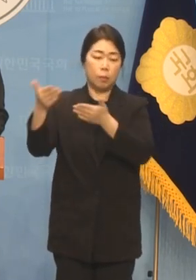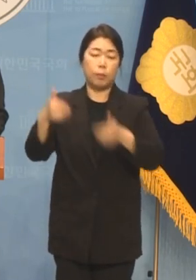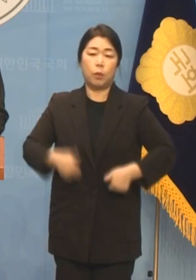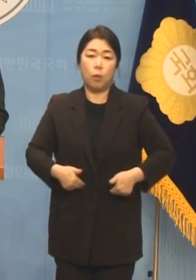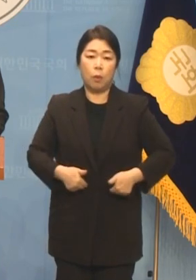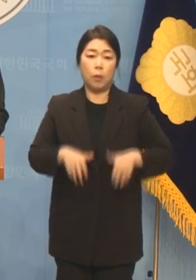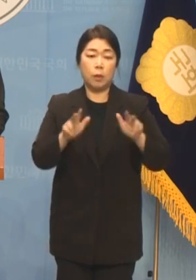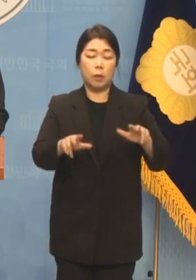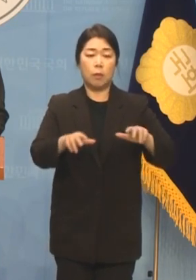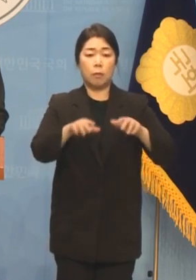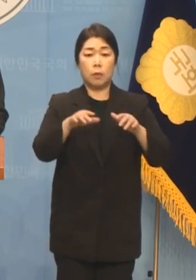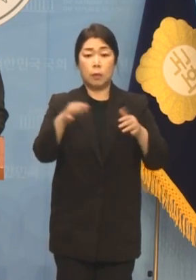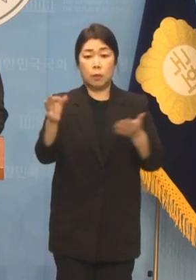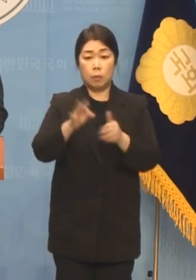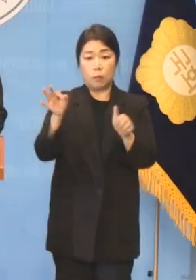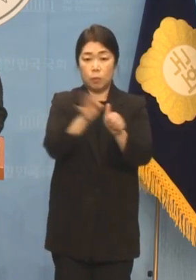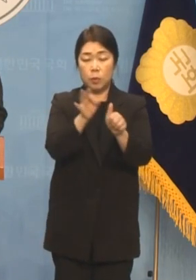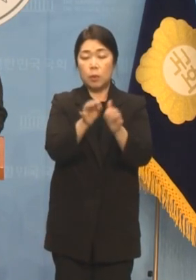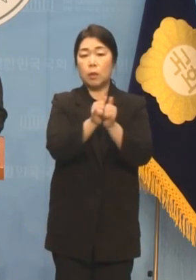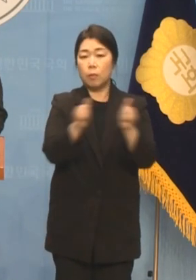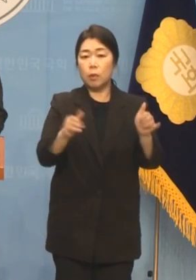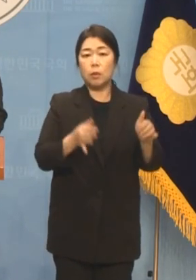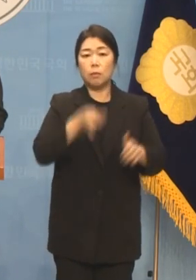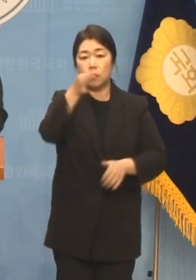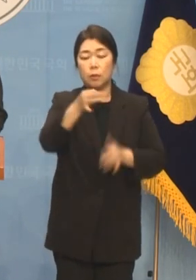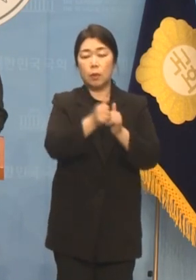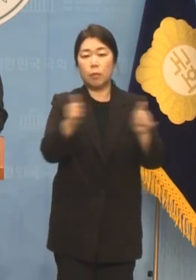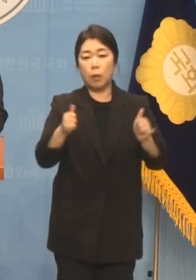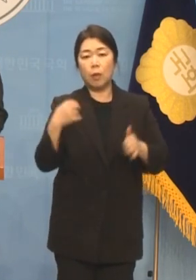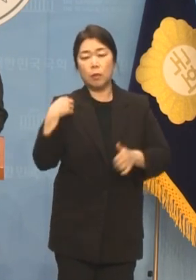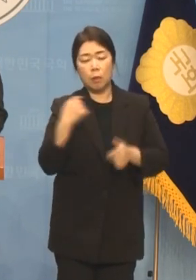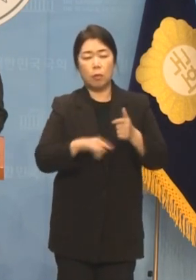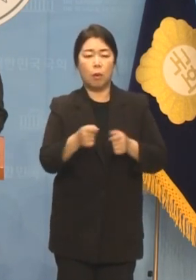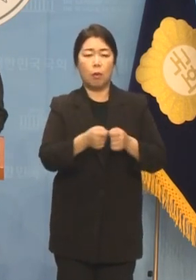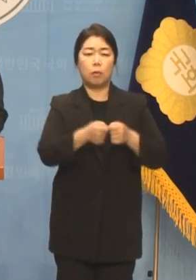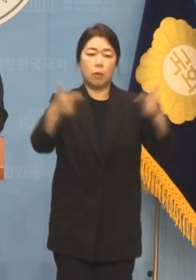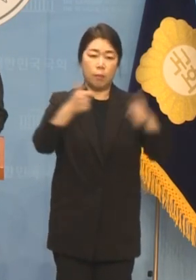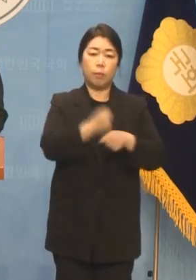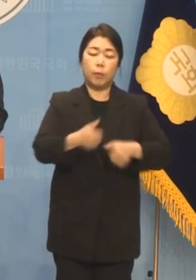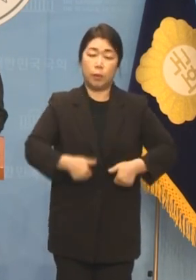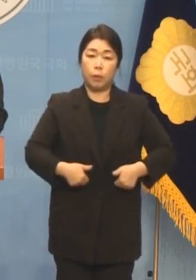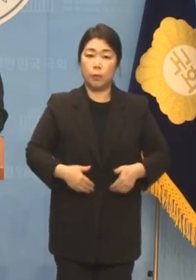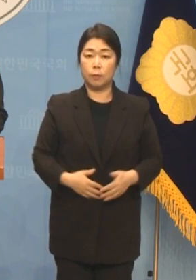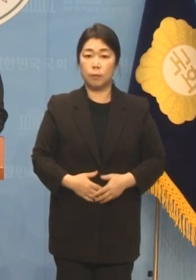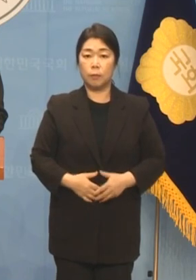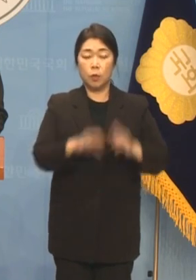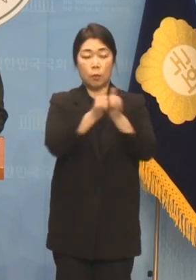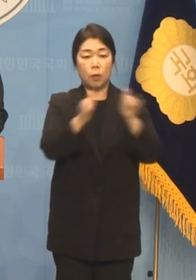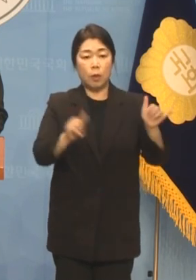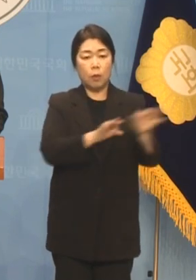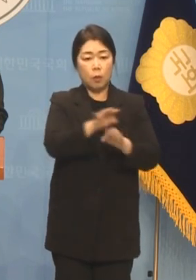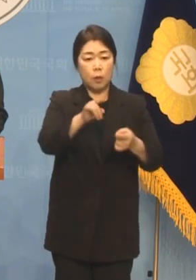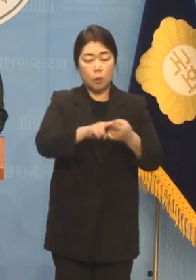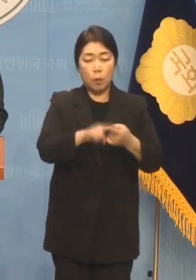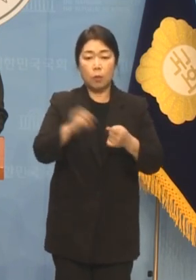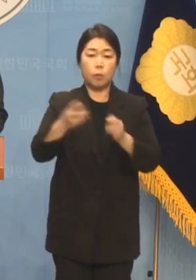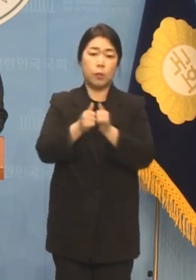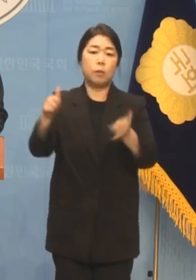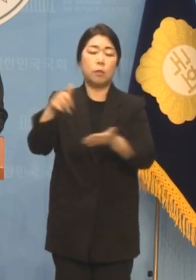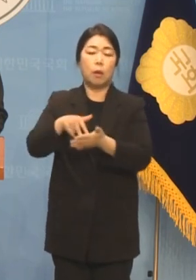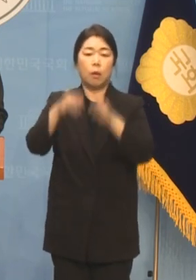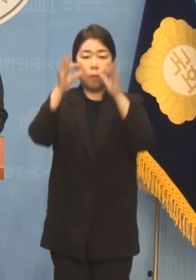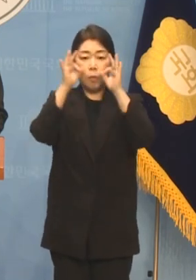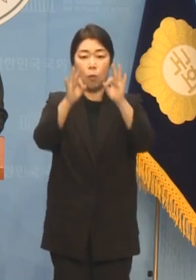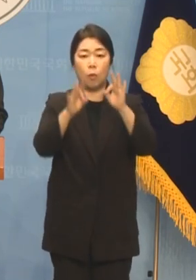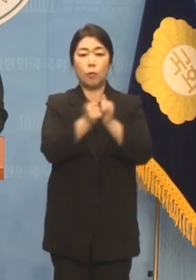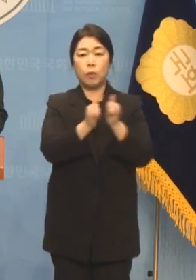책임을 키워 국민연금의 재정 안정성을 높여야 합니다. 국민의 경제적 여건과 국민 정서를 고려해서